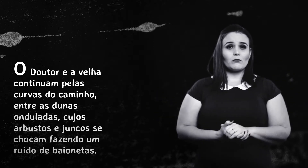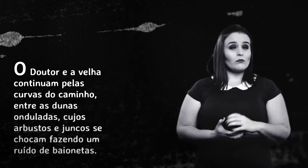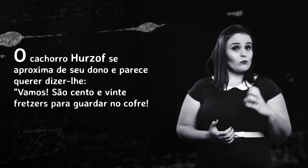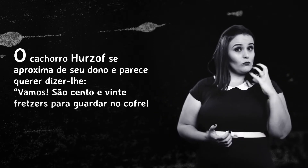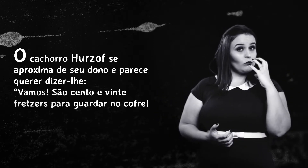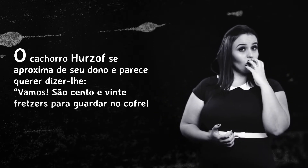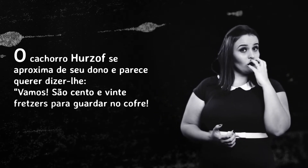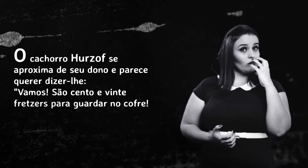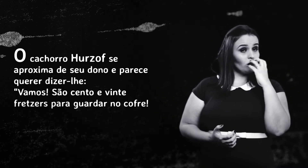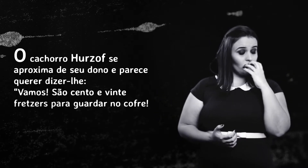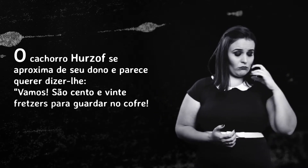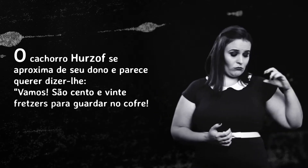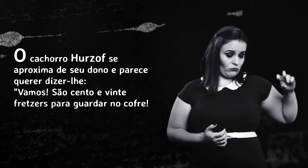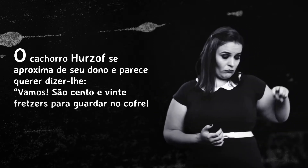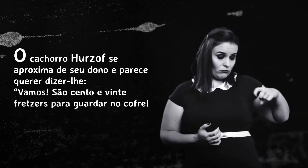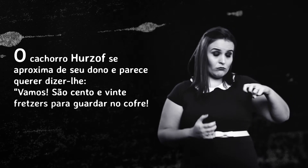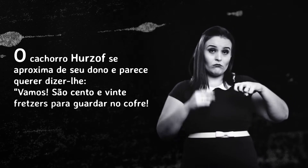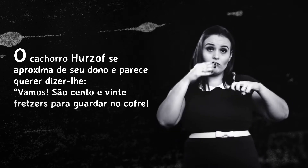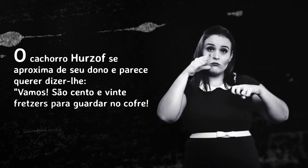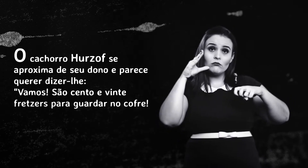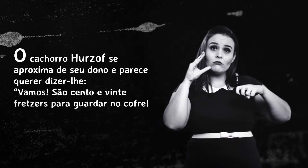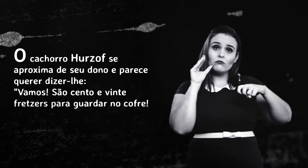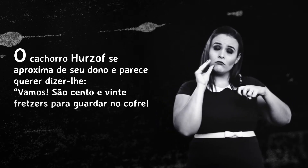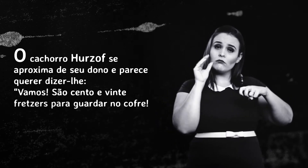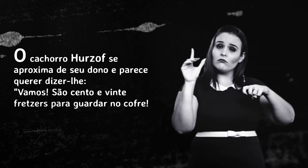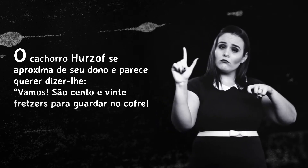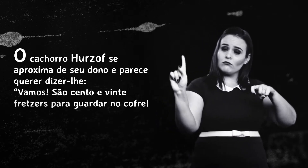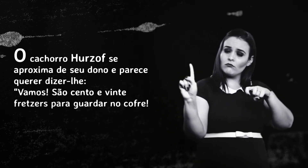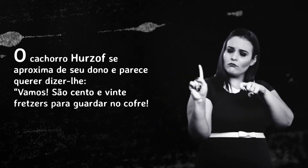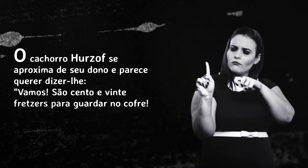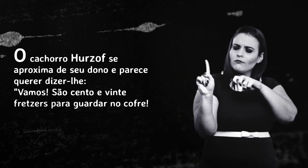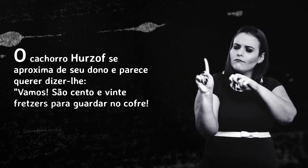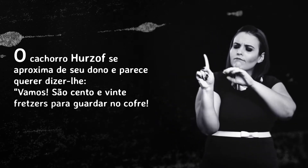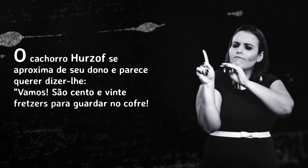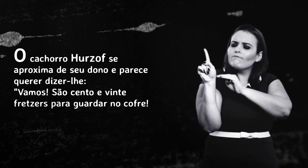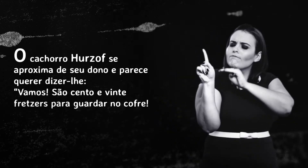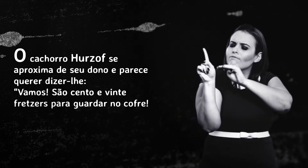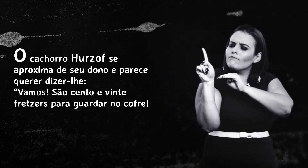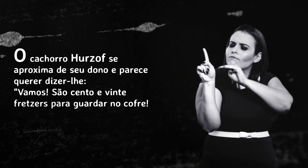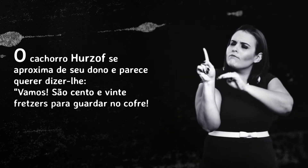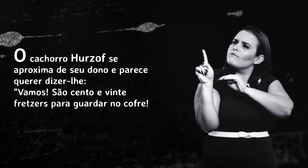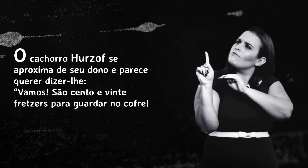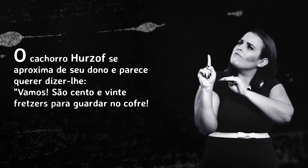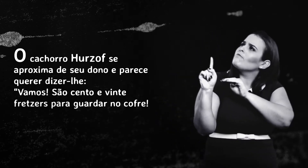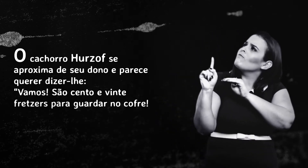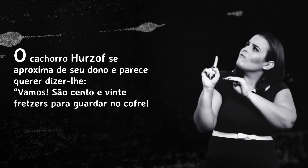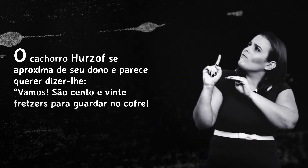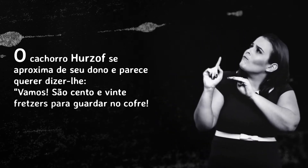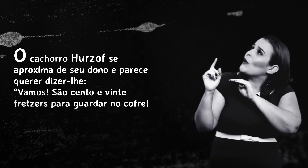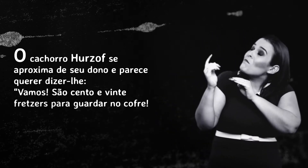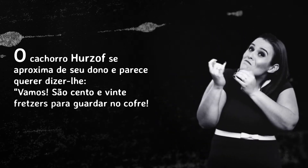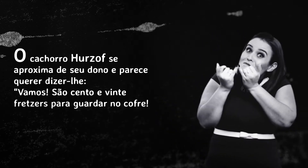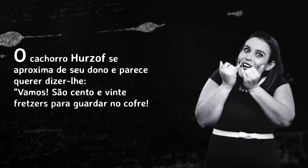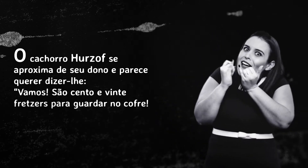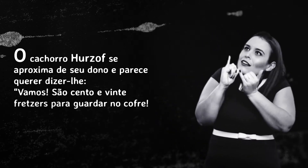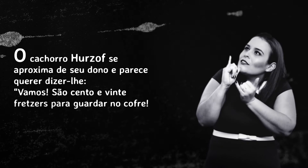O cachorro Hurzov se aproxima de seu dono e parece querer dizer-lhe: "Vamos,